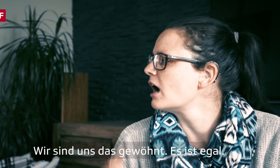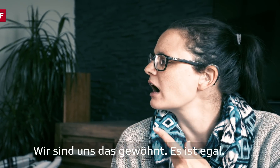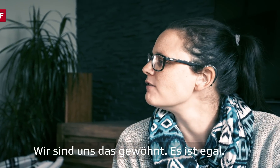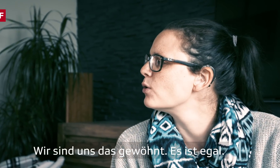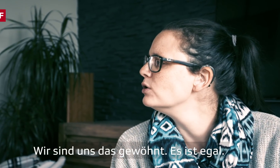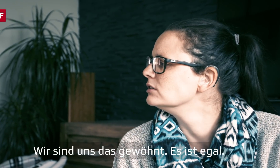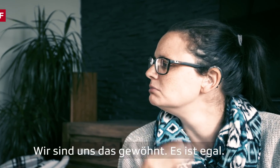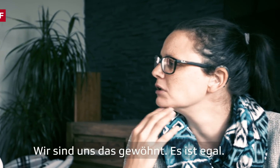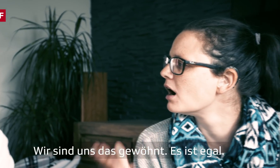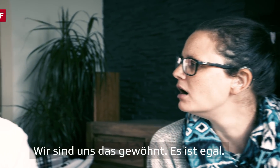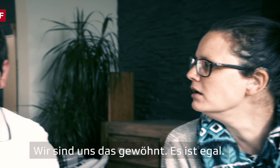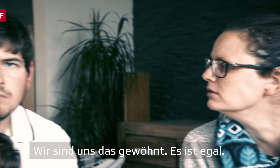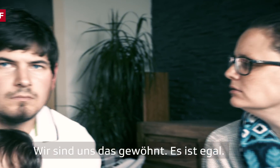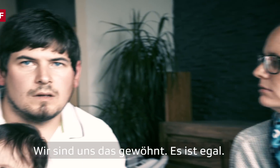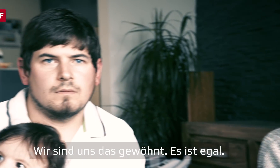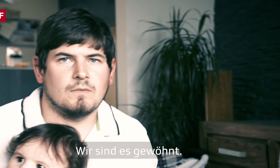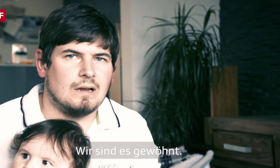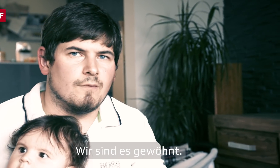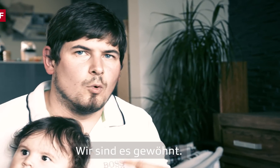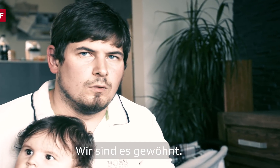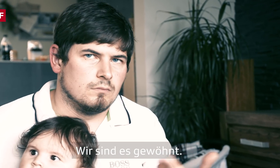auch gewohnt, egal.